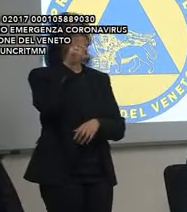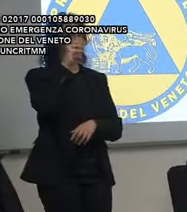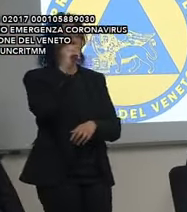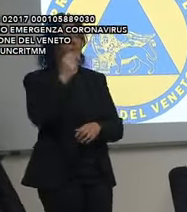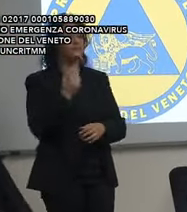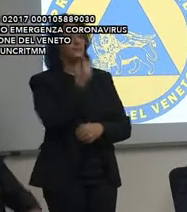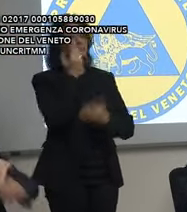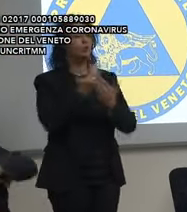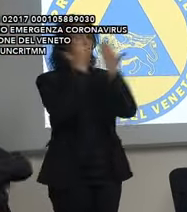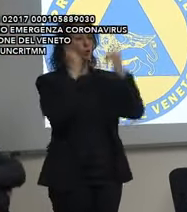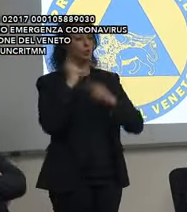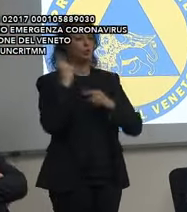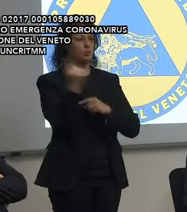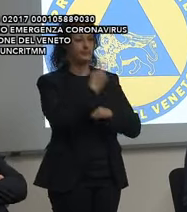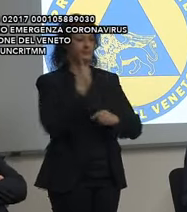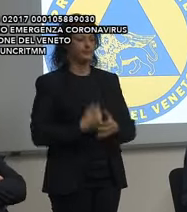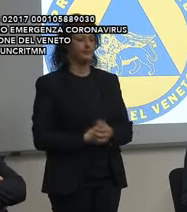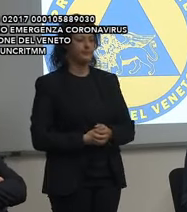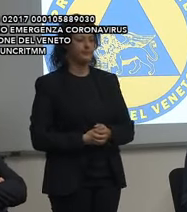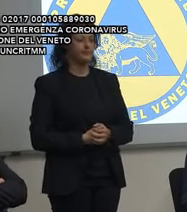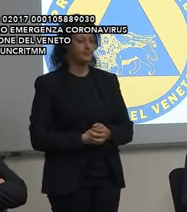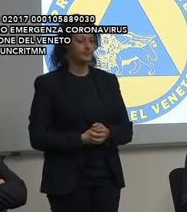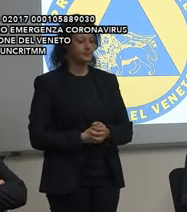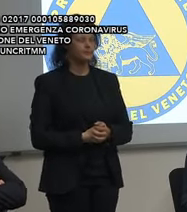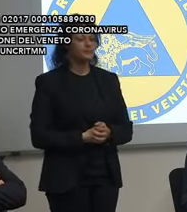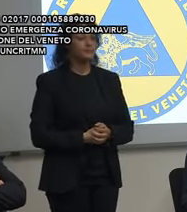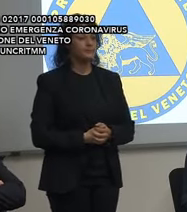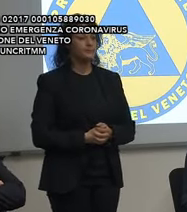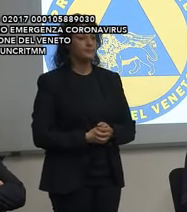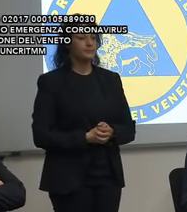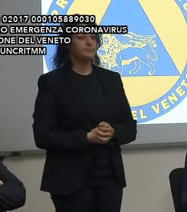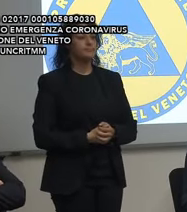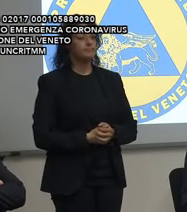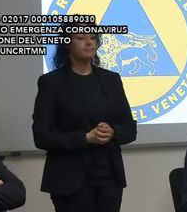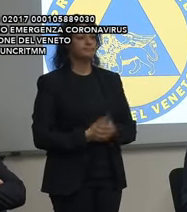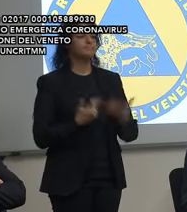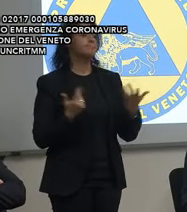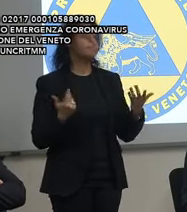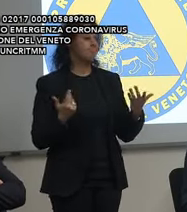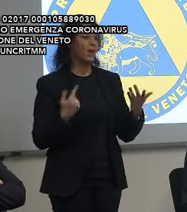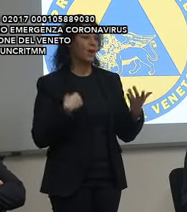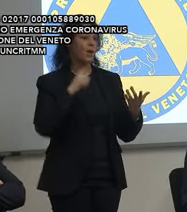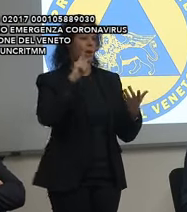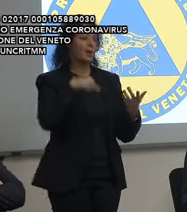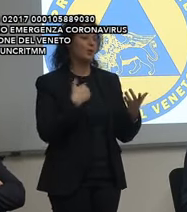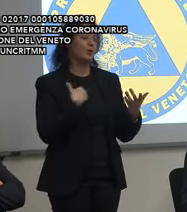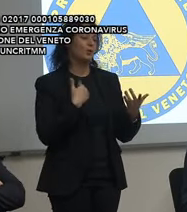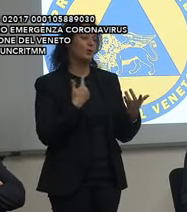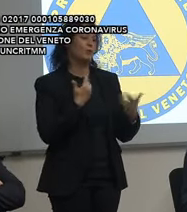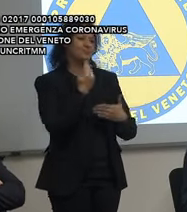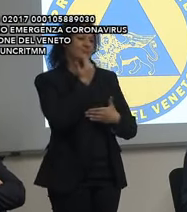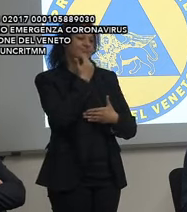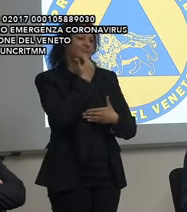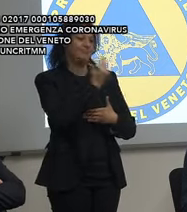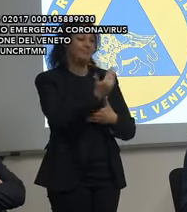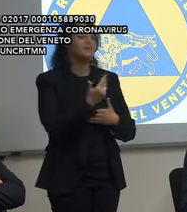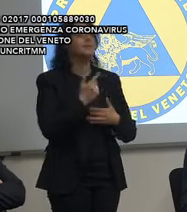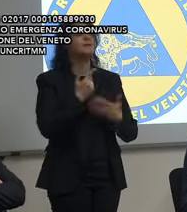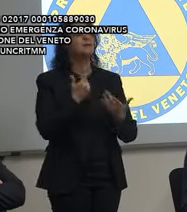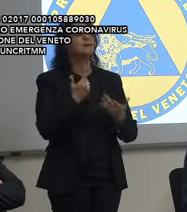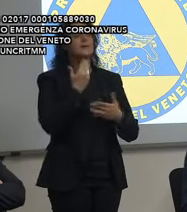Buongiorno a tutti. La prima cosa vorrei condividere i ringraziamenti che ho ricevuto con i